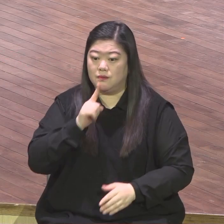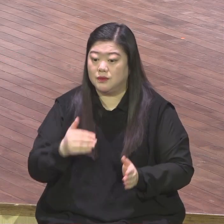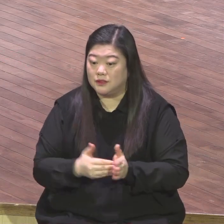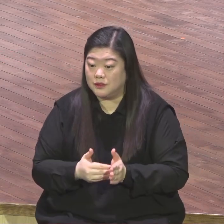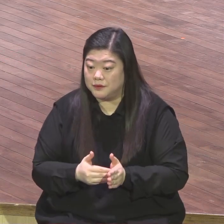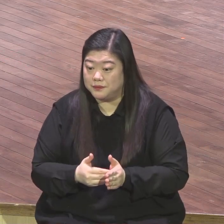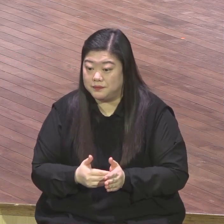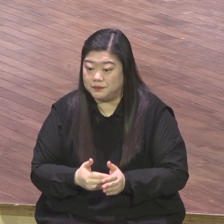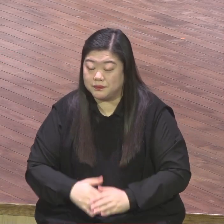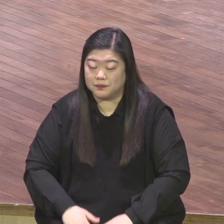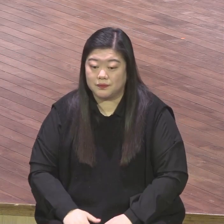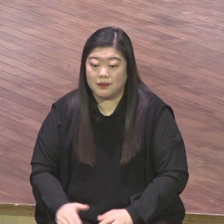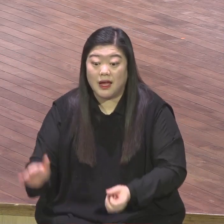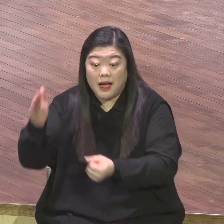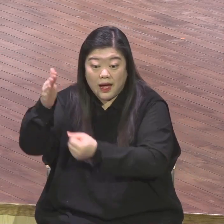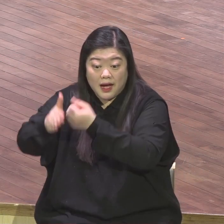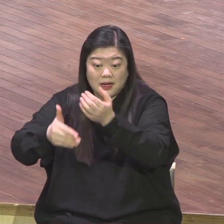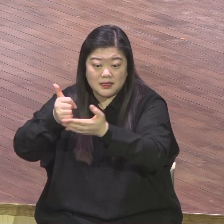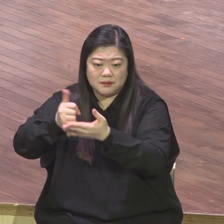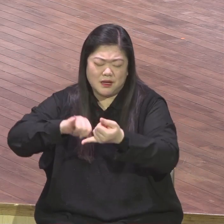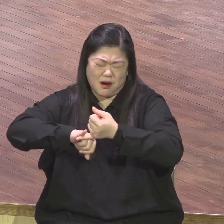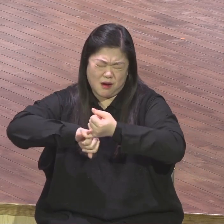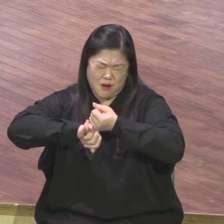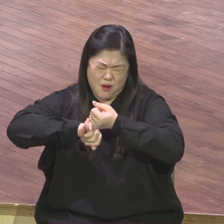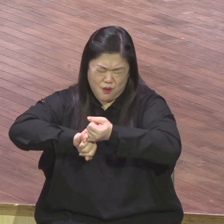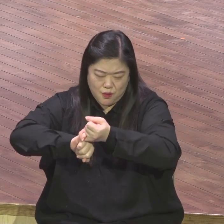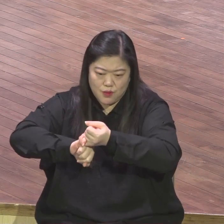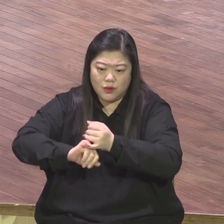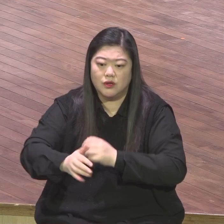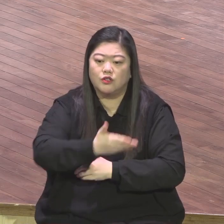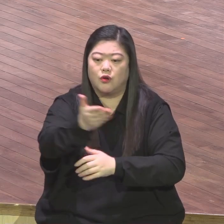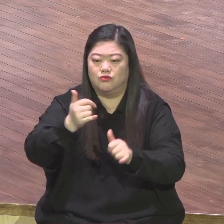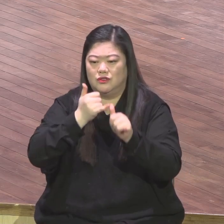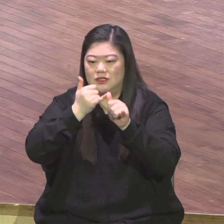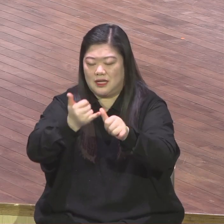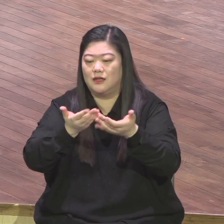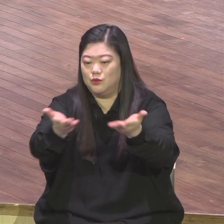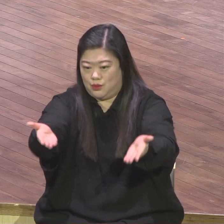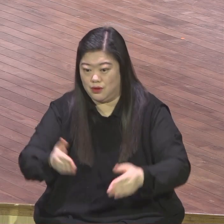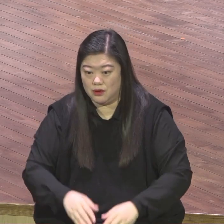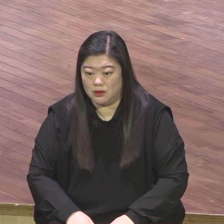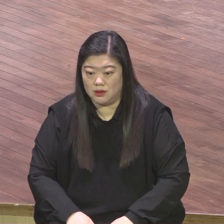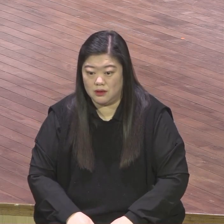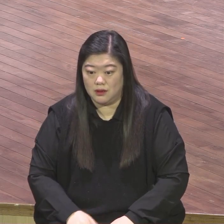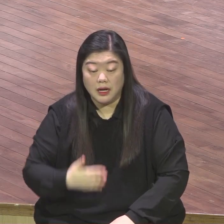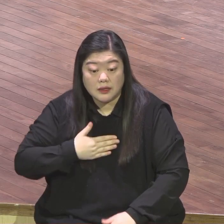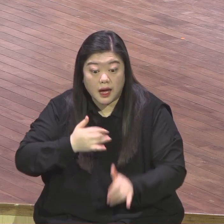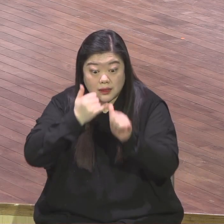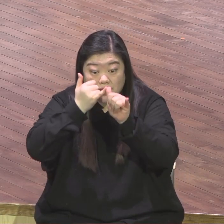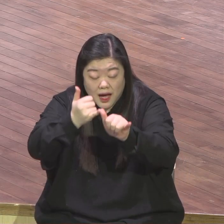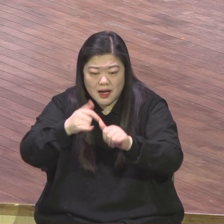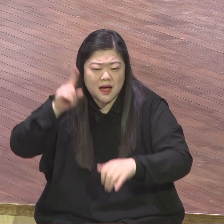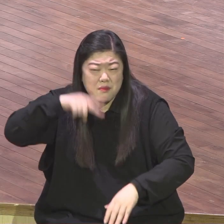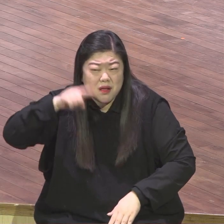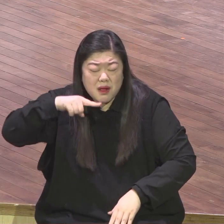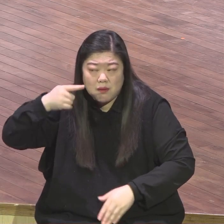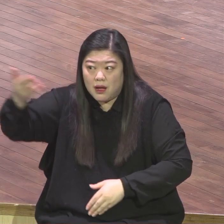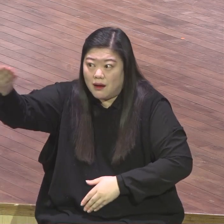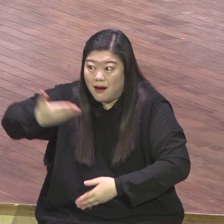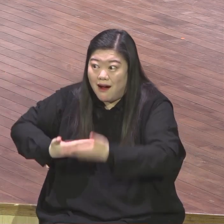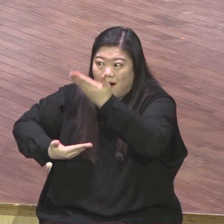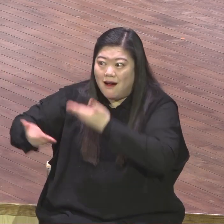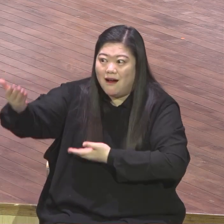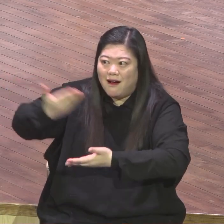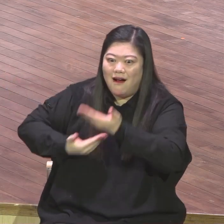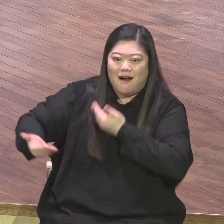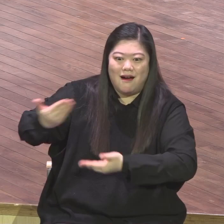하나님은요 반드시 우리에게 상 주신다 그랬어요. 저는 매일 상 받고 있다니까. 아멘. 상